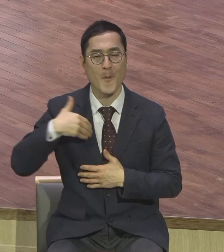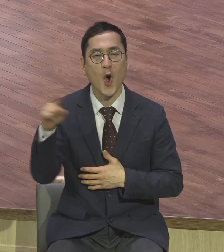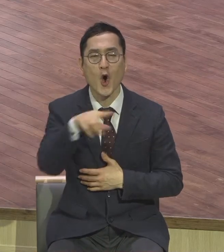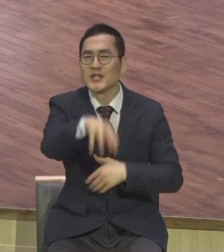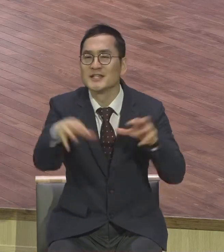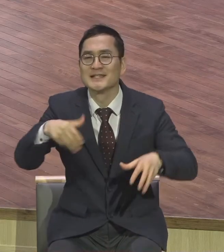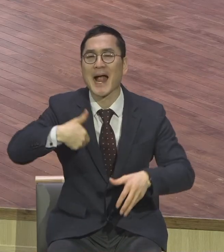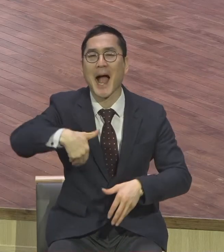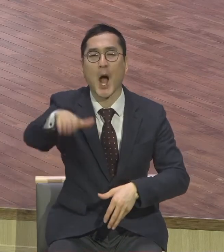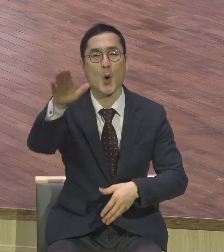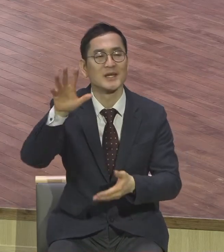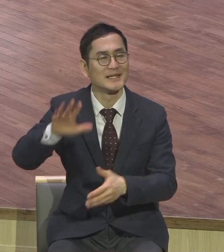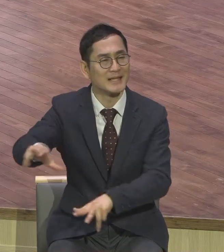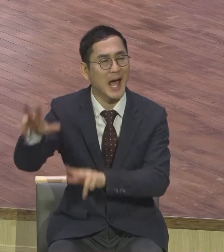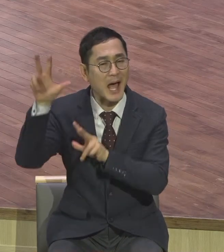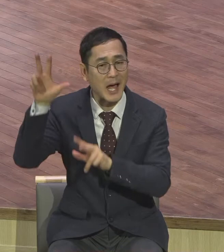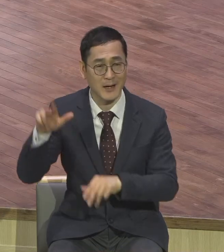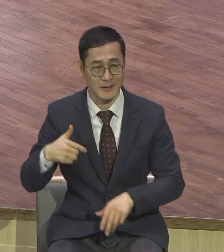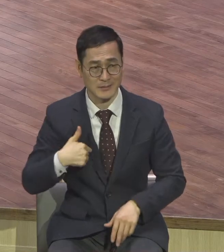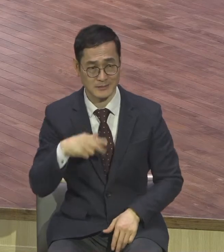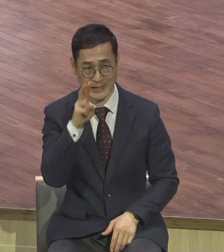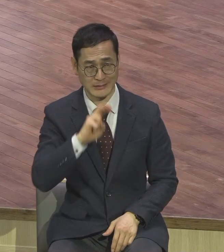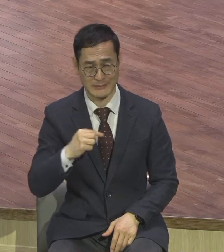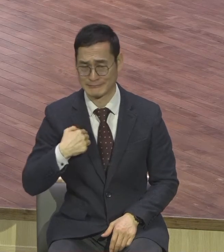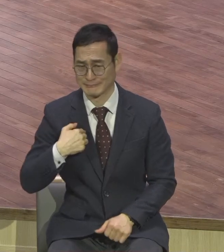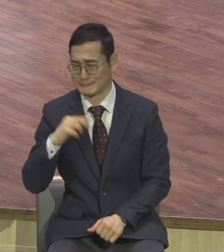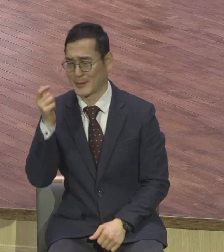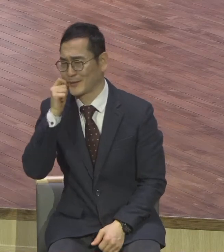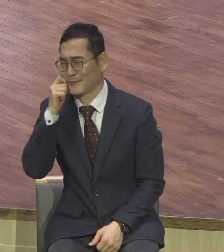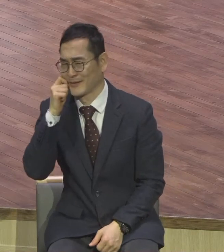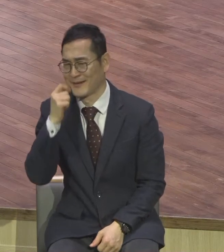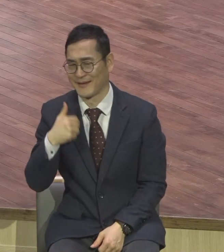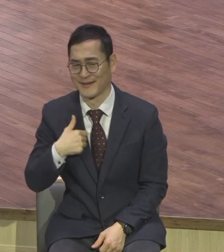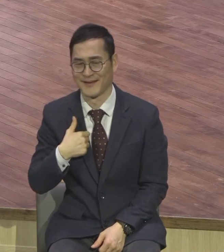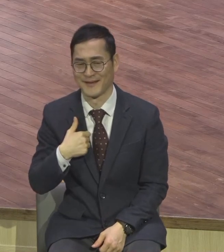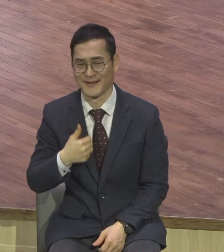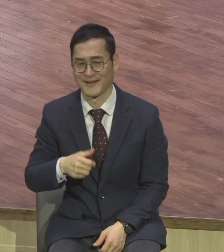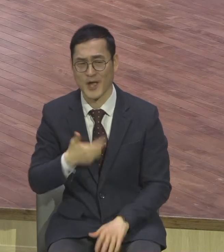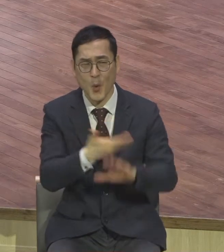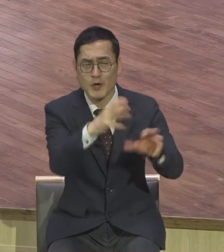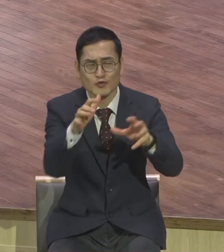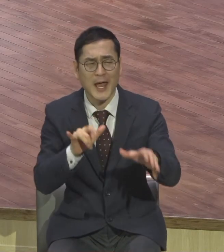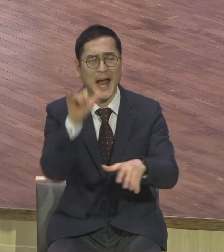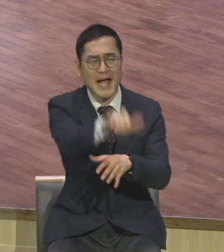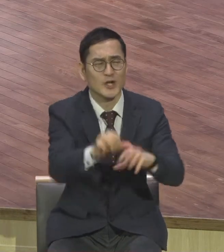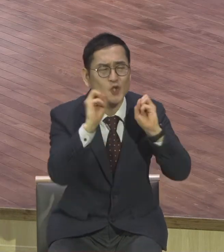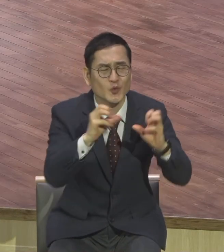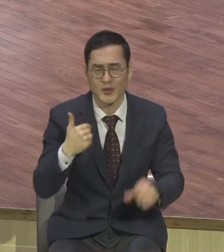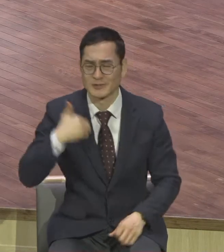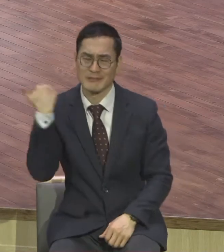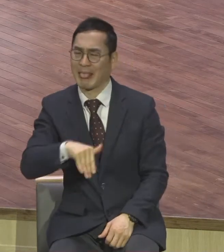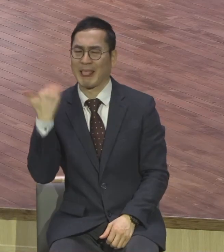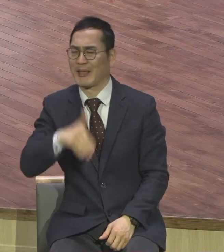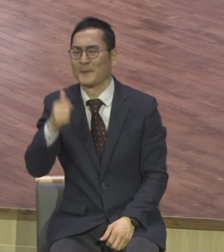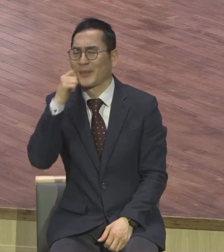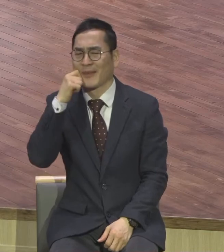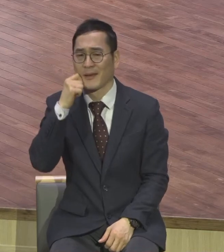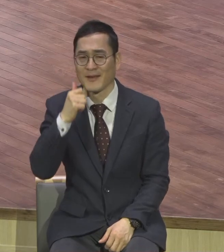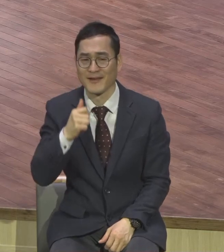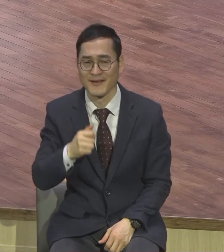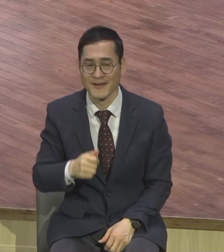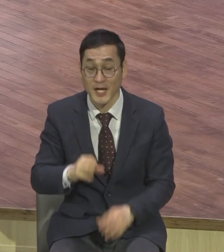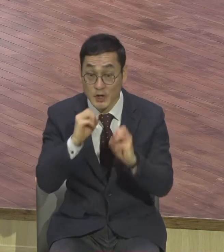갔다 오긴 갔다 오지 못 삽니다. 저는 그래서 선교사들 존경합니다. 외국에 산다는 것 자체가 힘든 거거든.